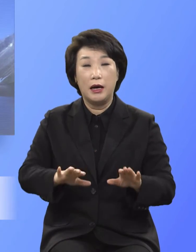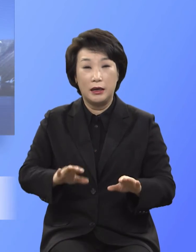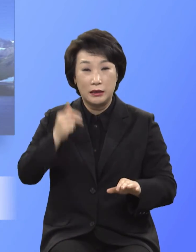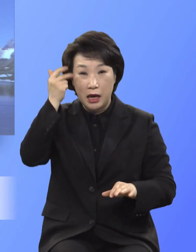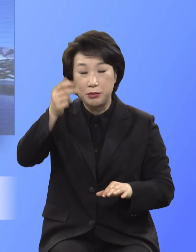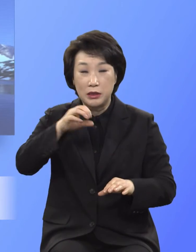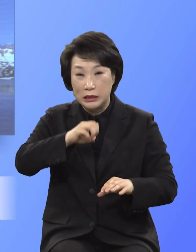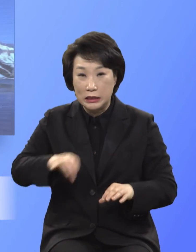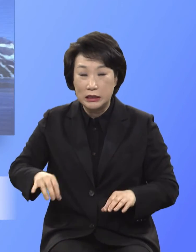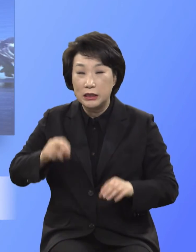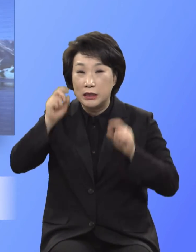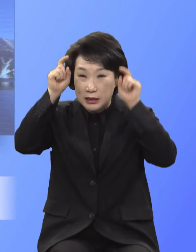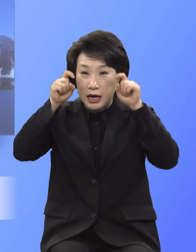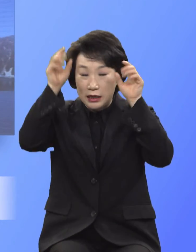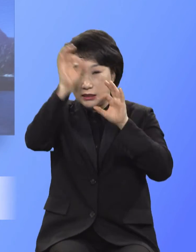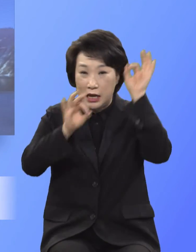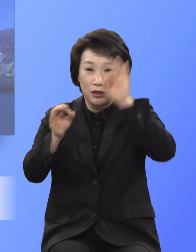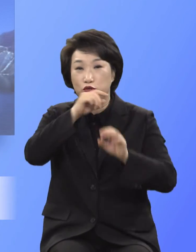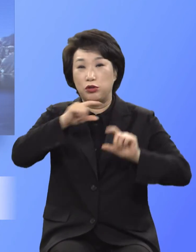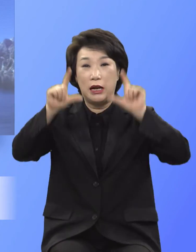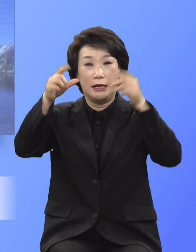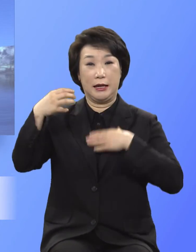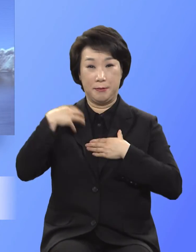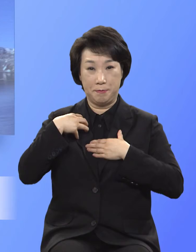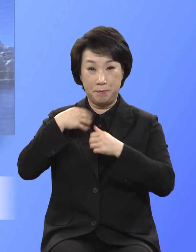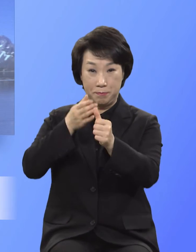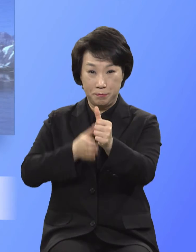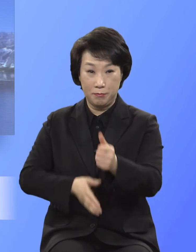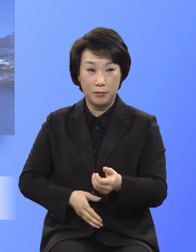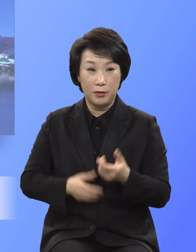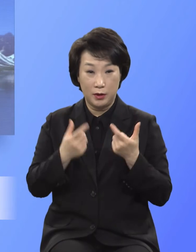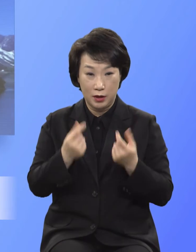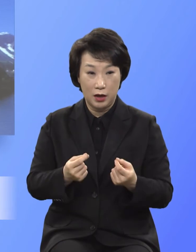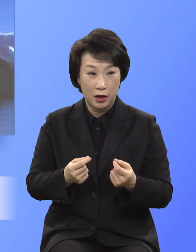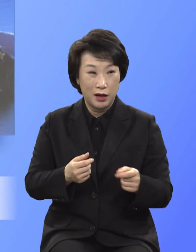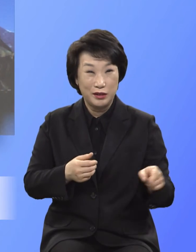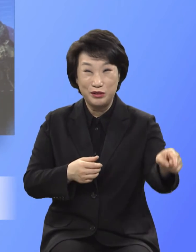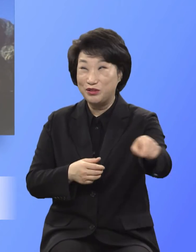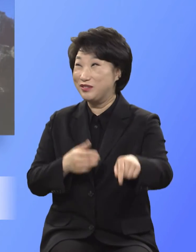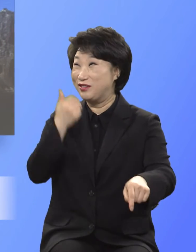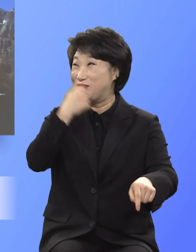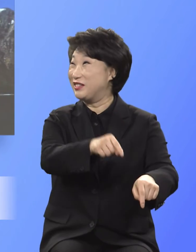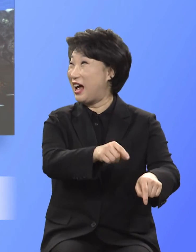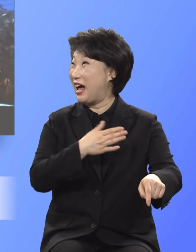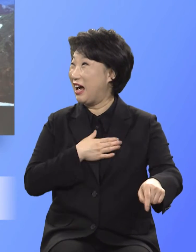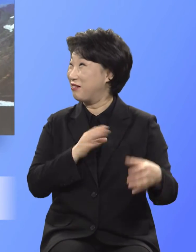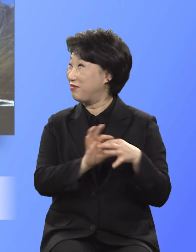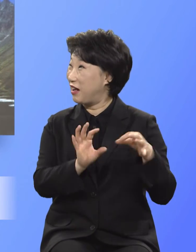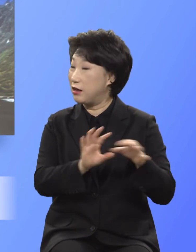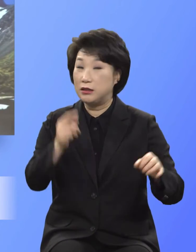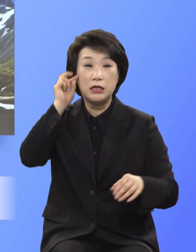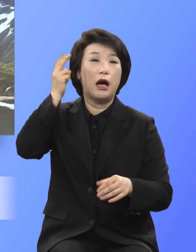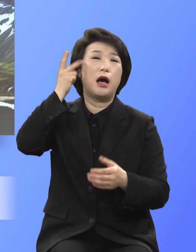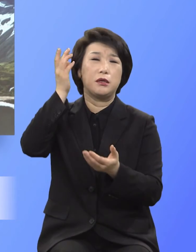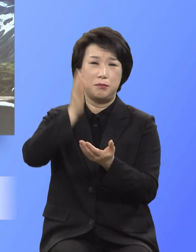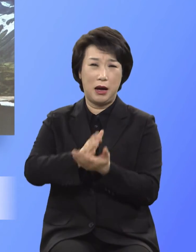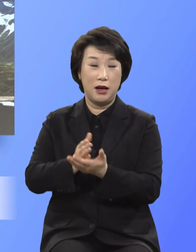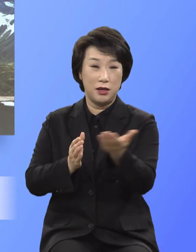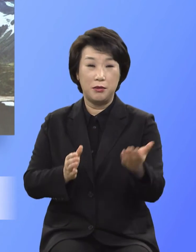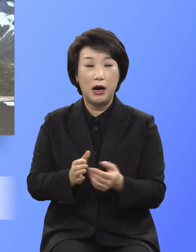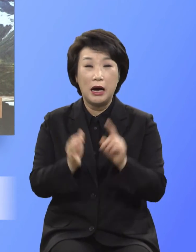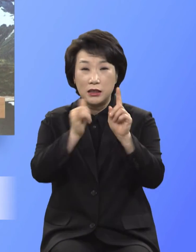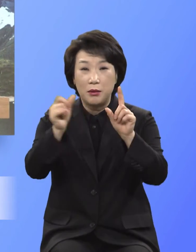양 찾기에 내가 앞장서기를 원합니다. 나는 그런 사람이 없으니까 라고 착각하지 말고 한